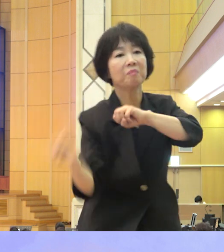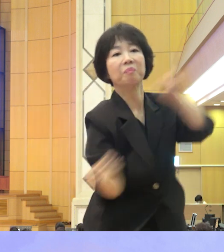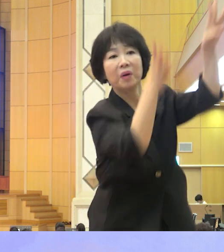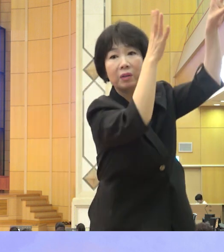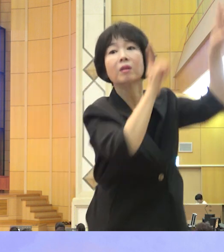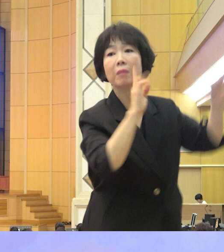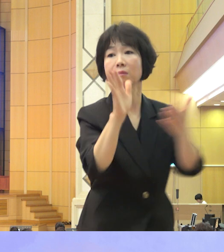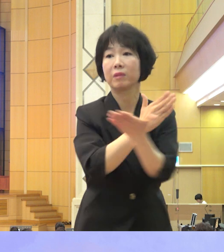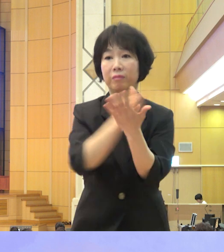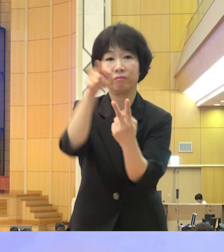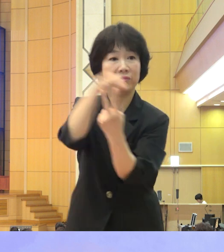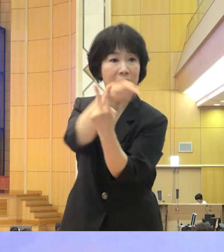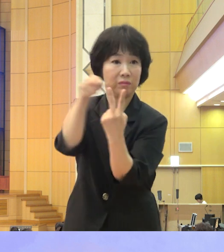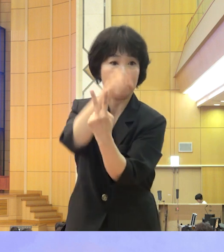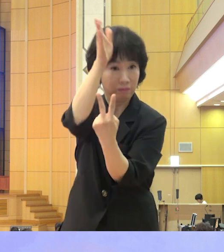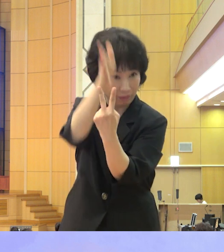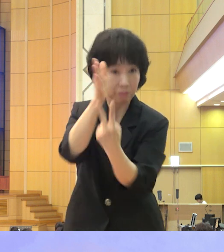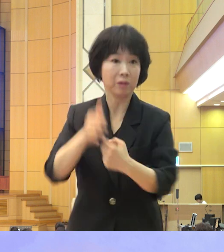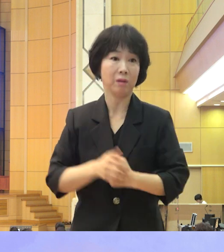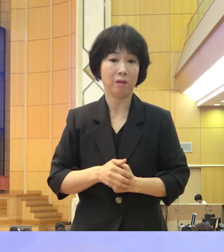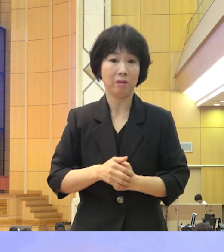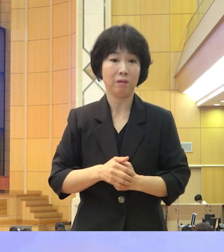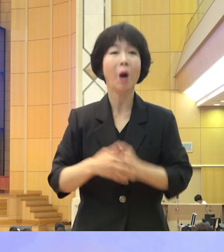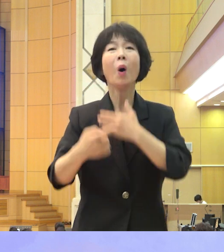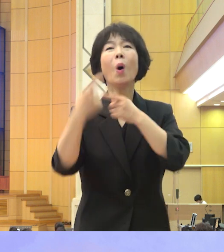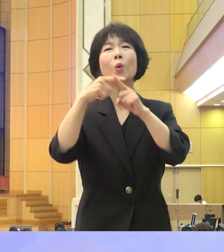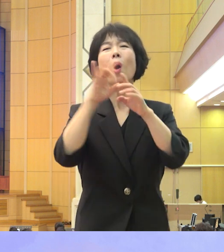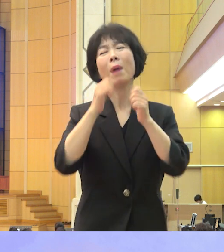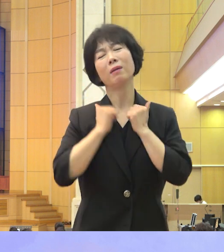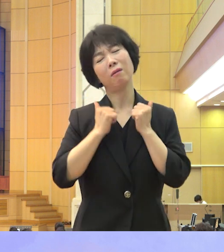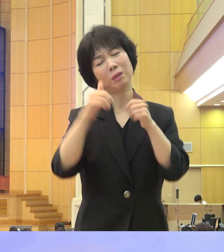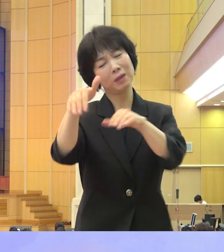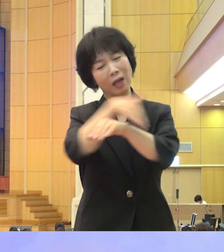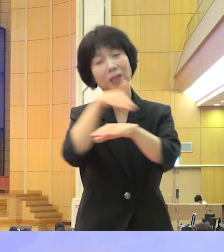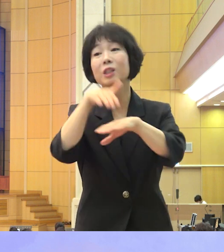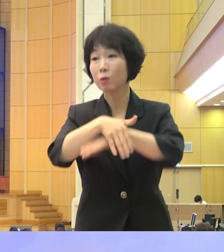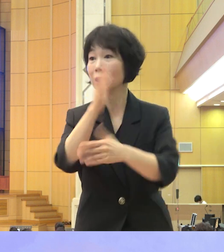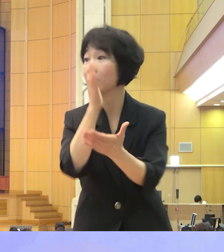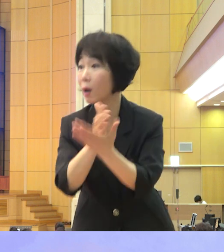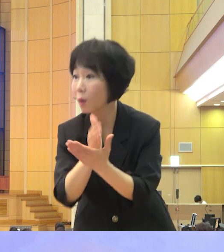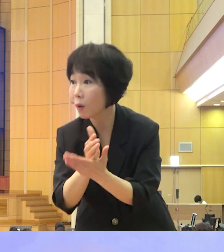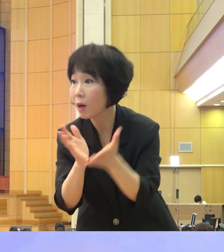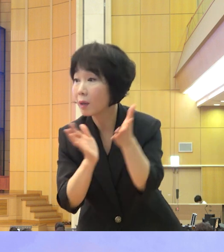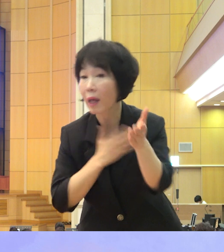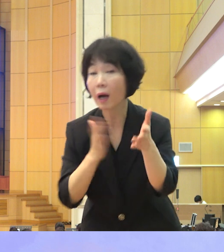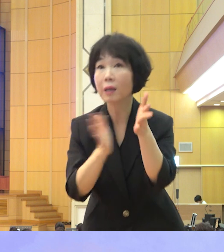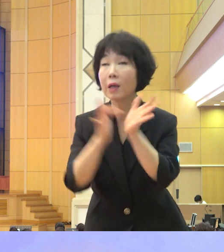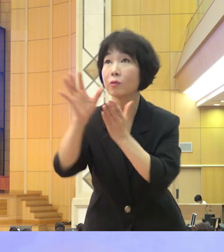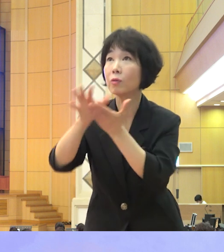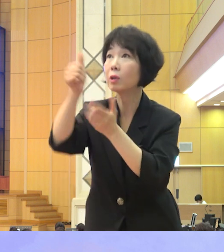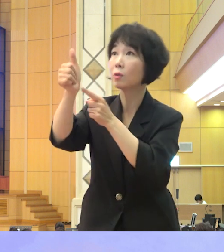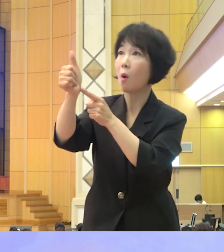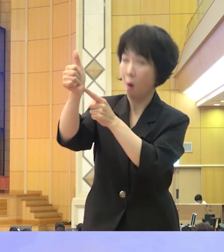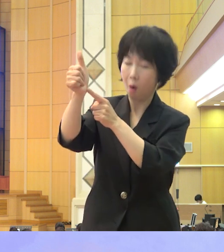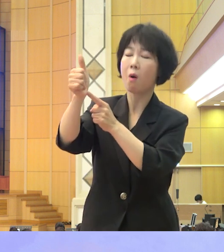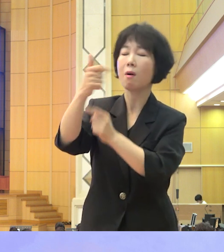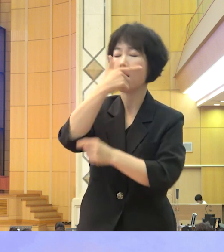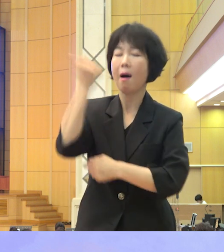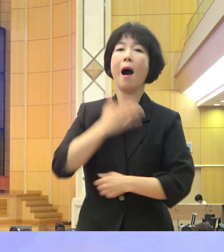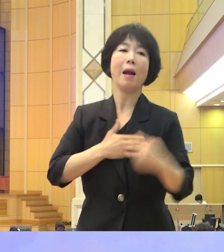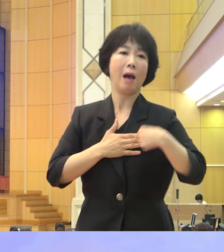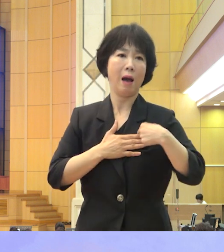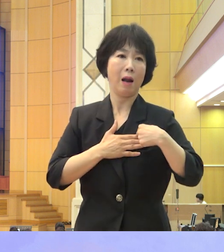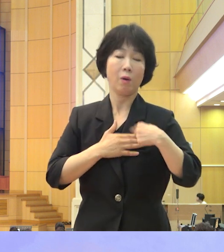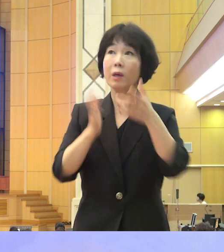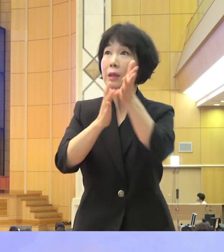참여함을 알고자 교회만 왔다 갔다 하는 것이 아니라 내가 예수님이 그리스도라고 하는 사실을 알았다고